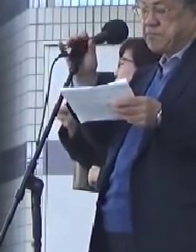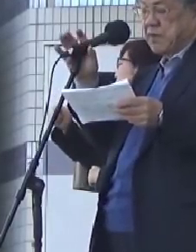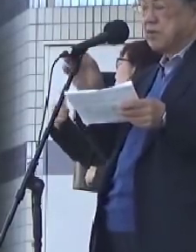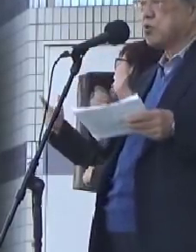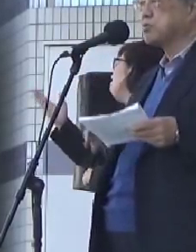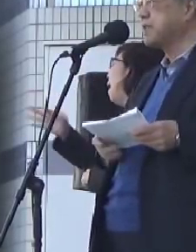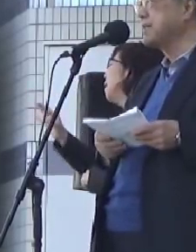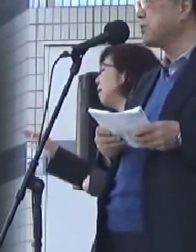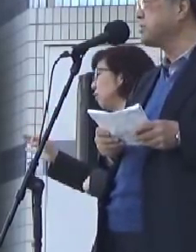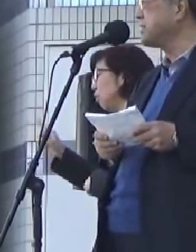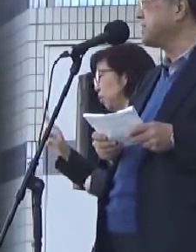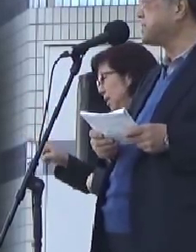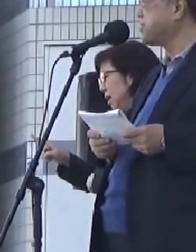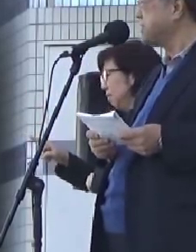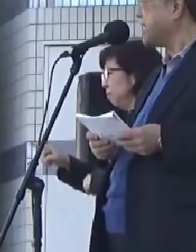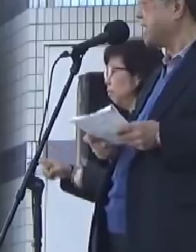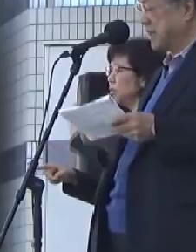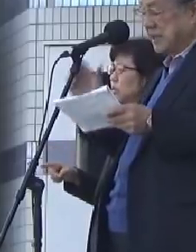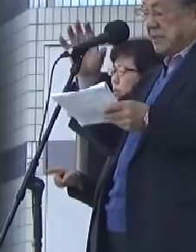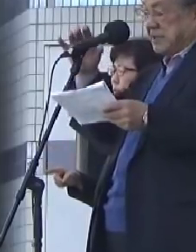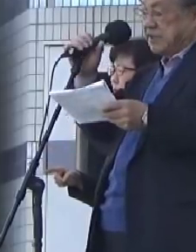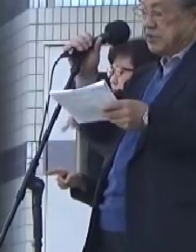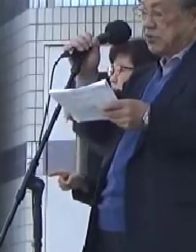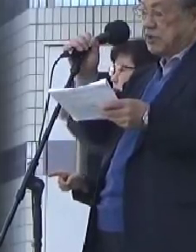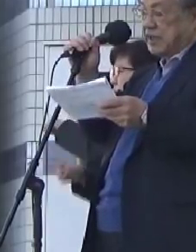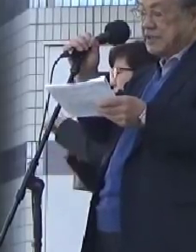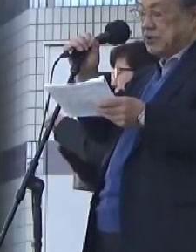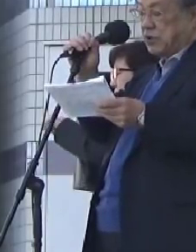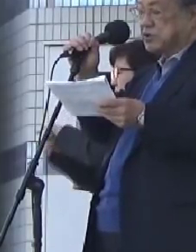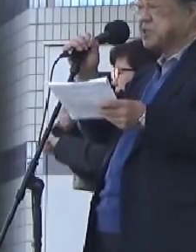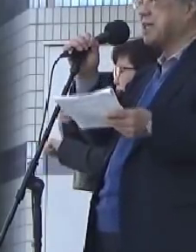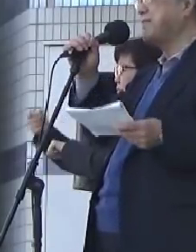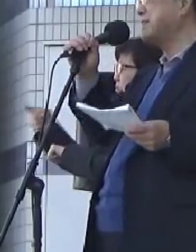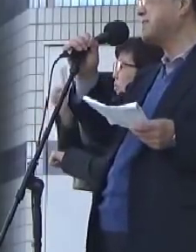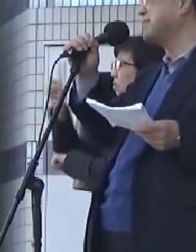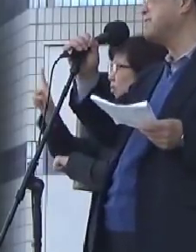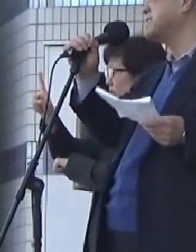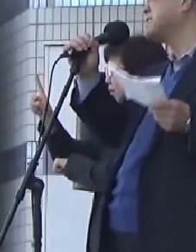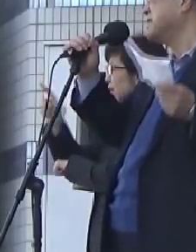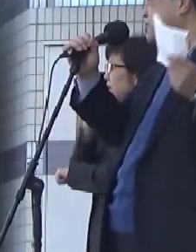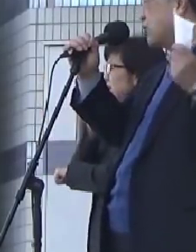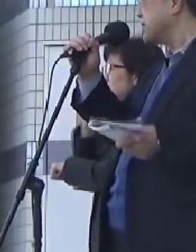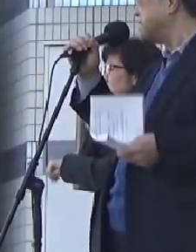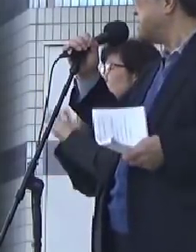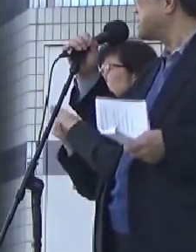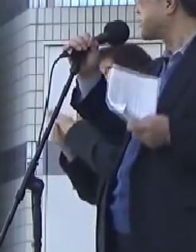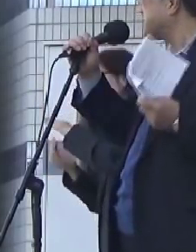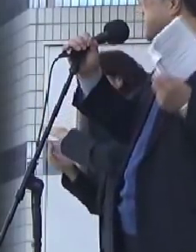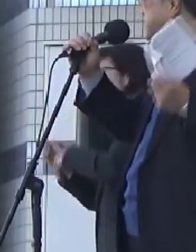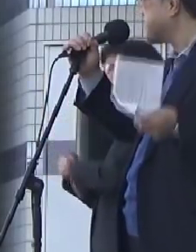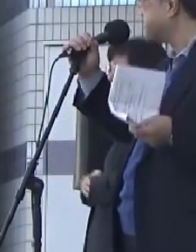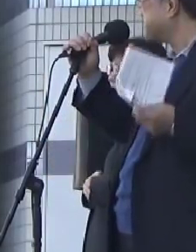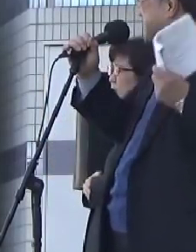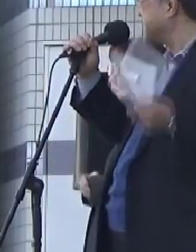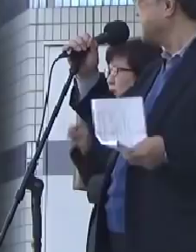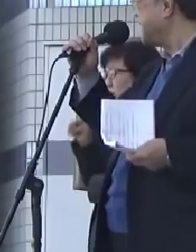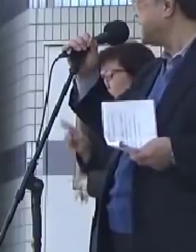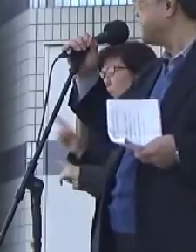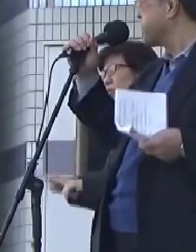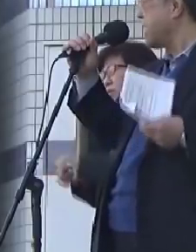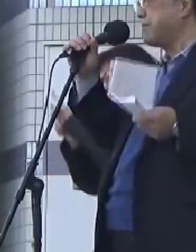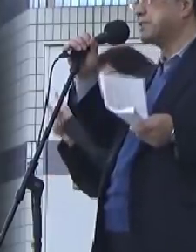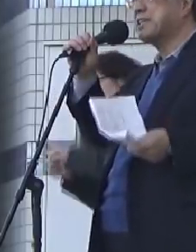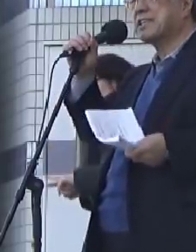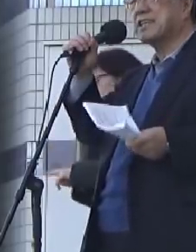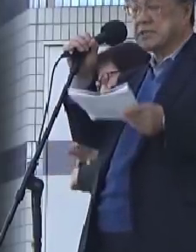15.6% で 6.5 人に1人が貧困ラインを下回っています。こんな政策しかでき